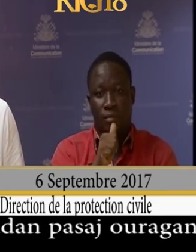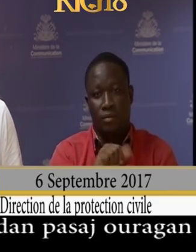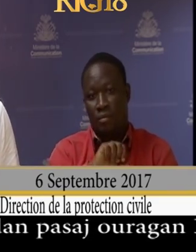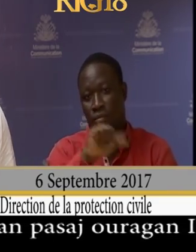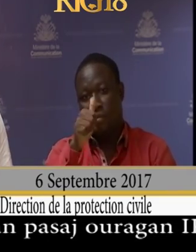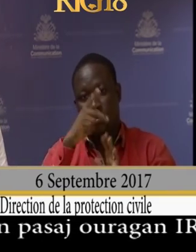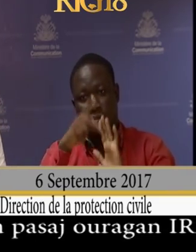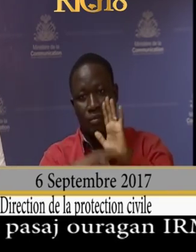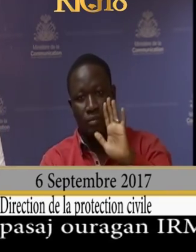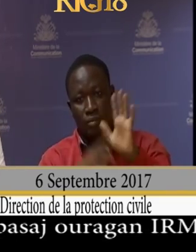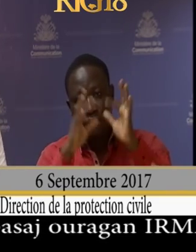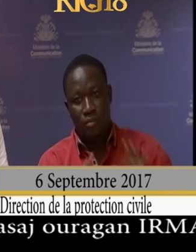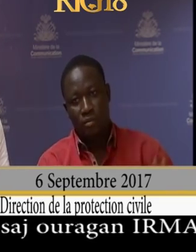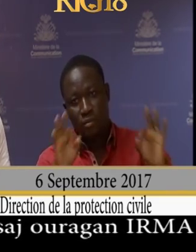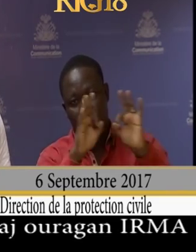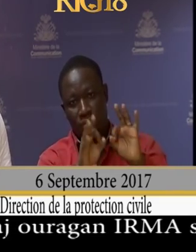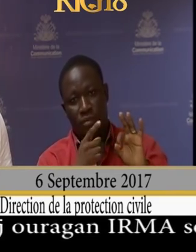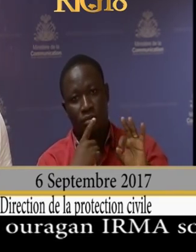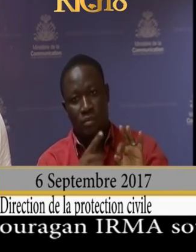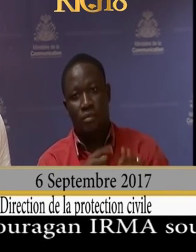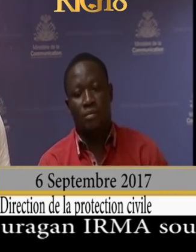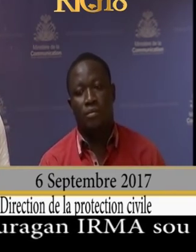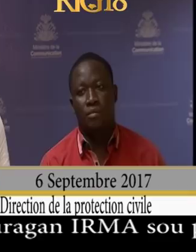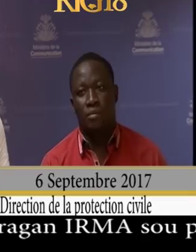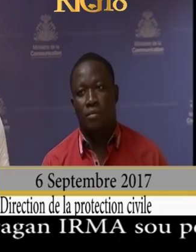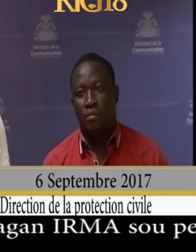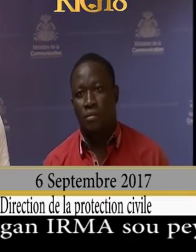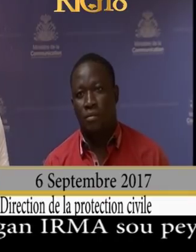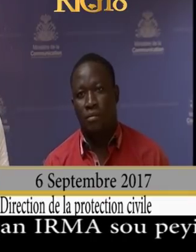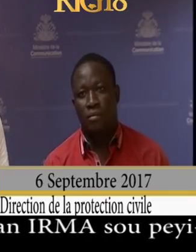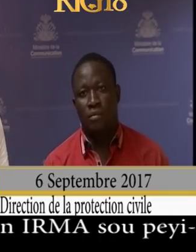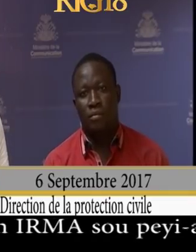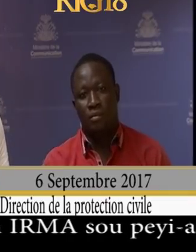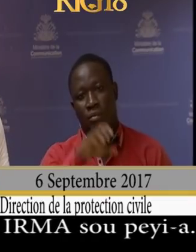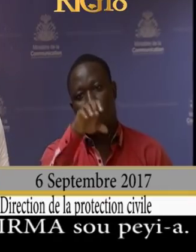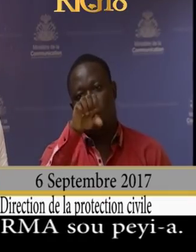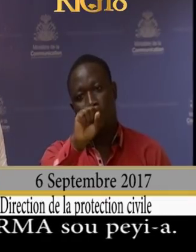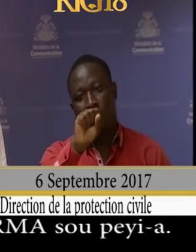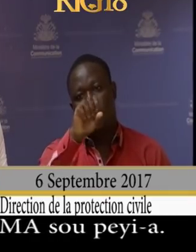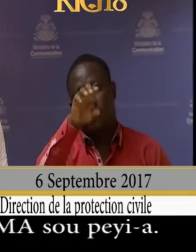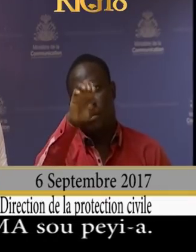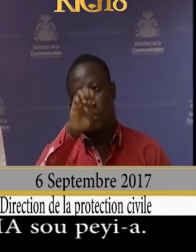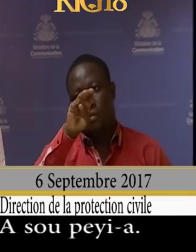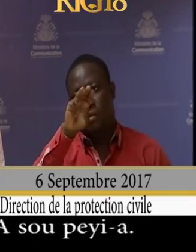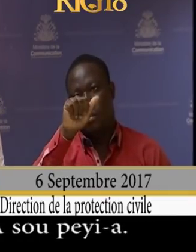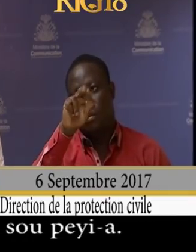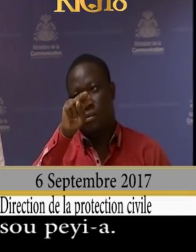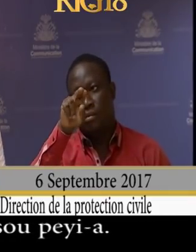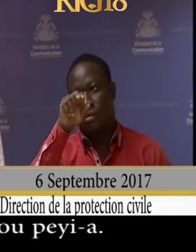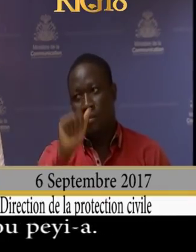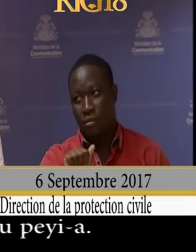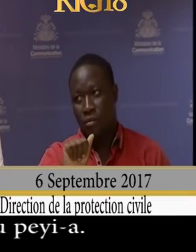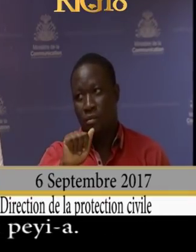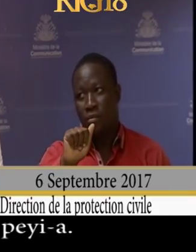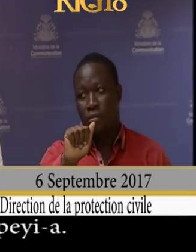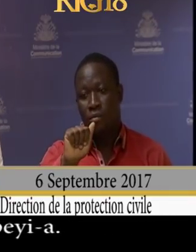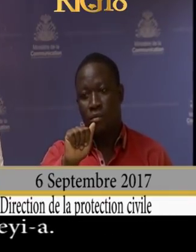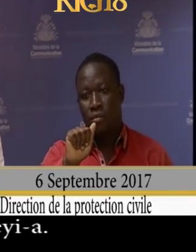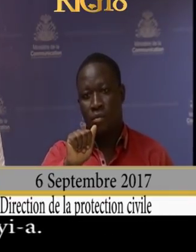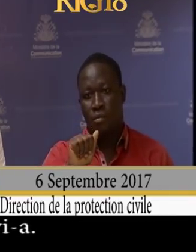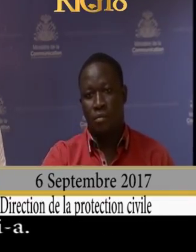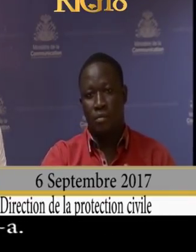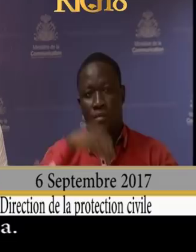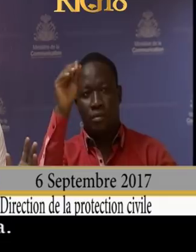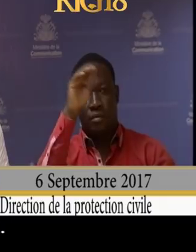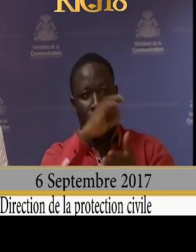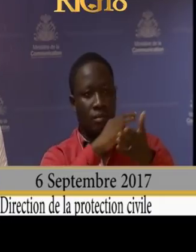consigne important que m'a persisté sur lui, c'est le fait que là déjà Semana et service maritime navigation d'Haïti